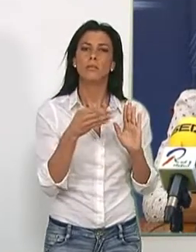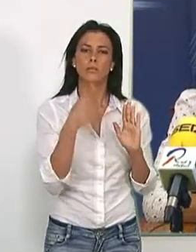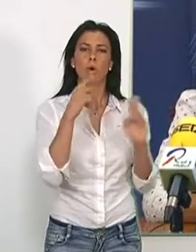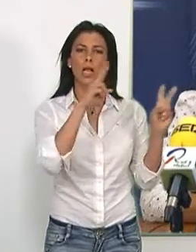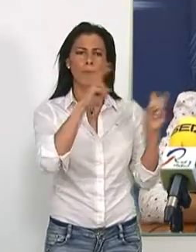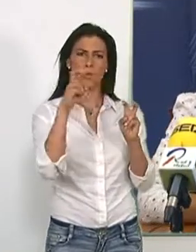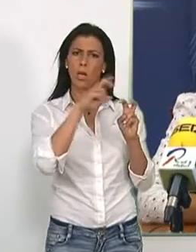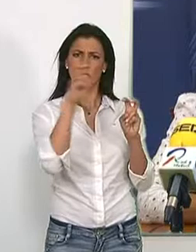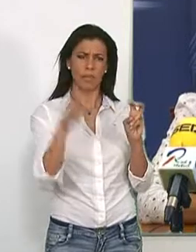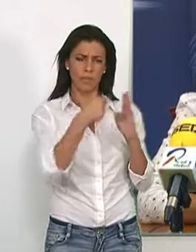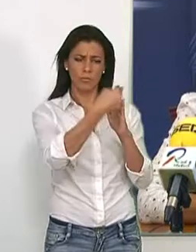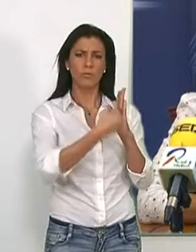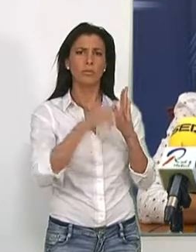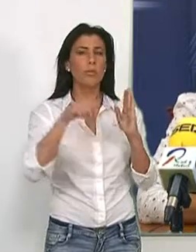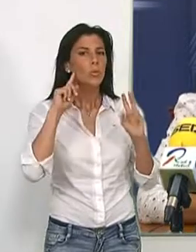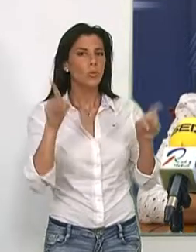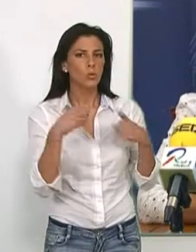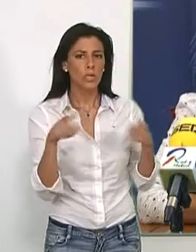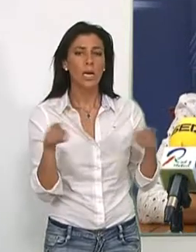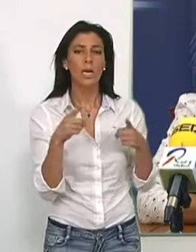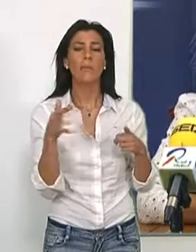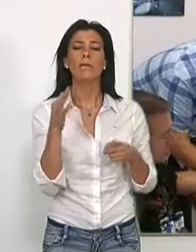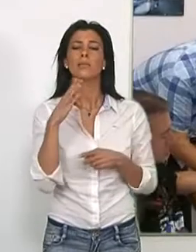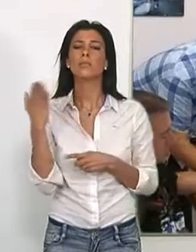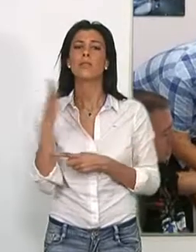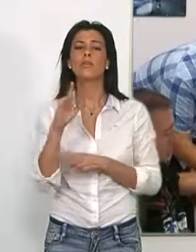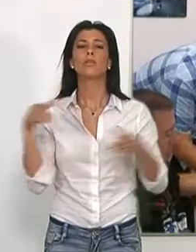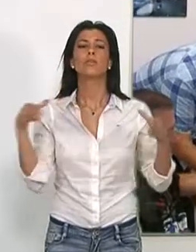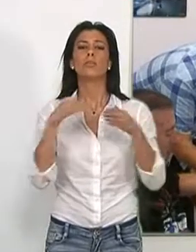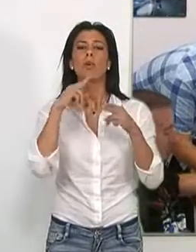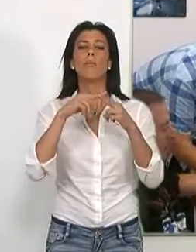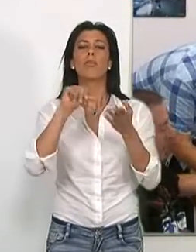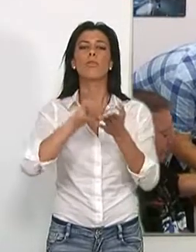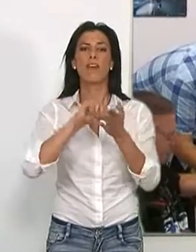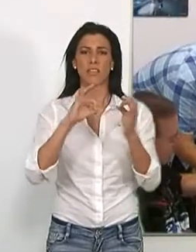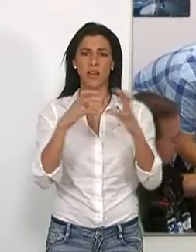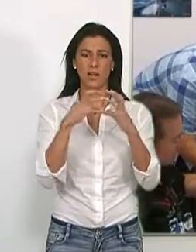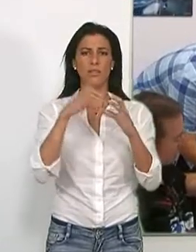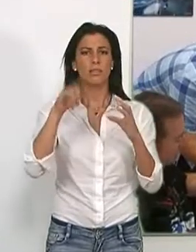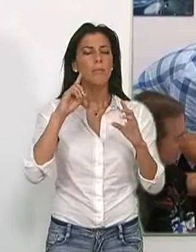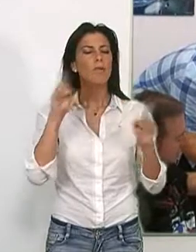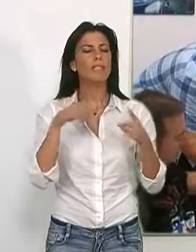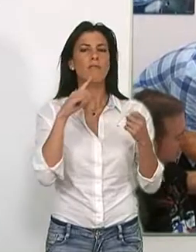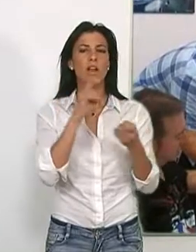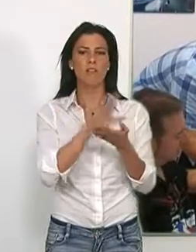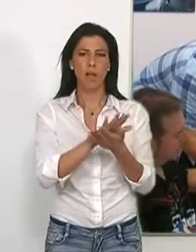dentro del capítulo de actividades musicales la presencia de la Orquesta ciudad de granada y un festival de flamenco